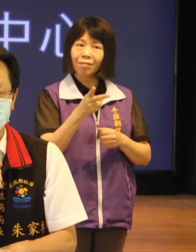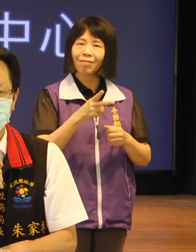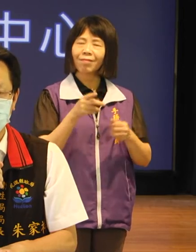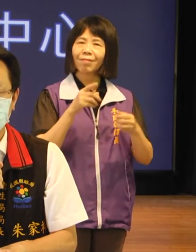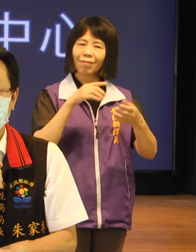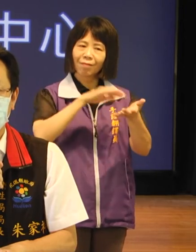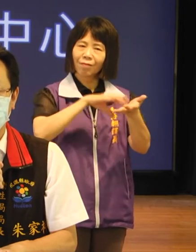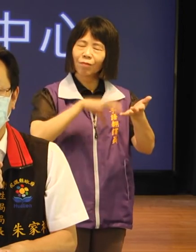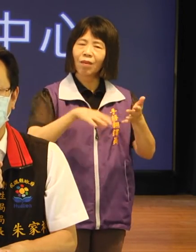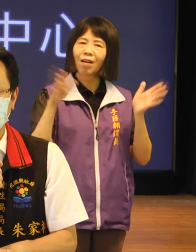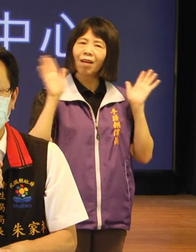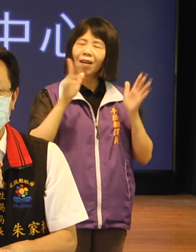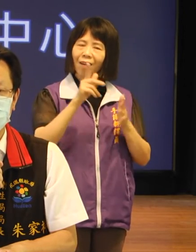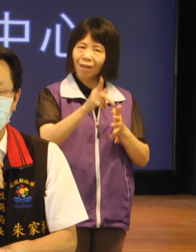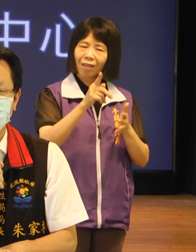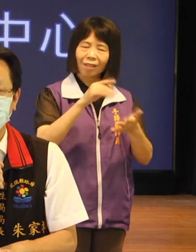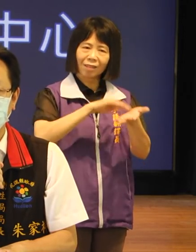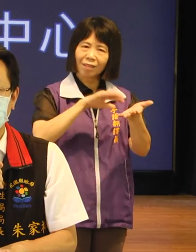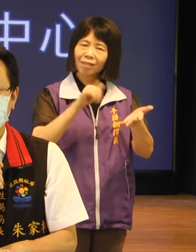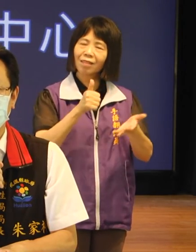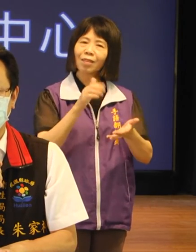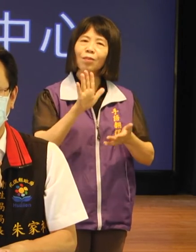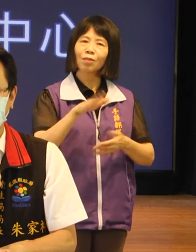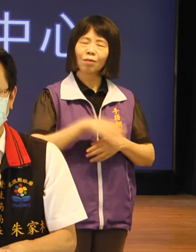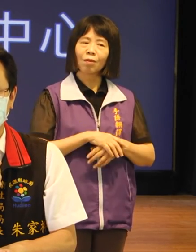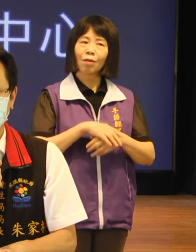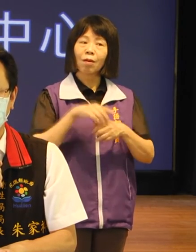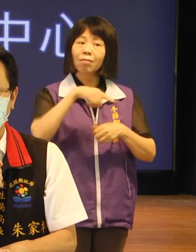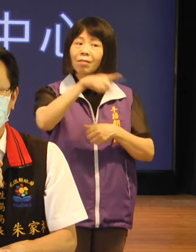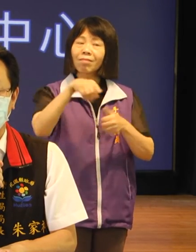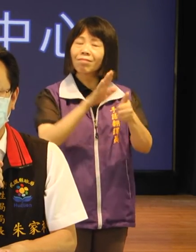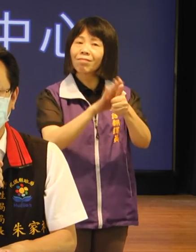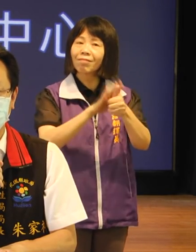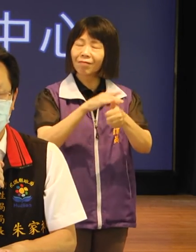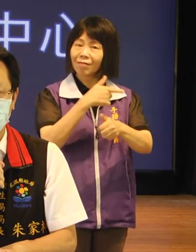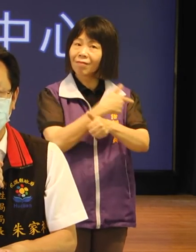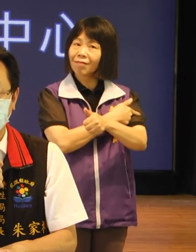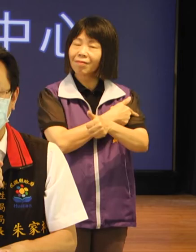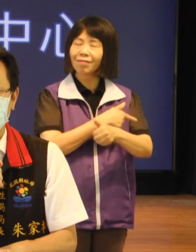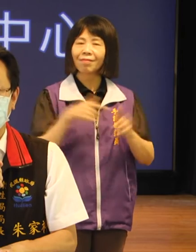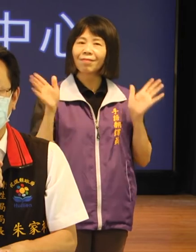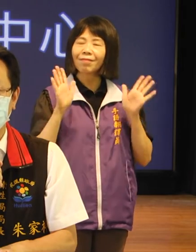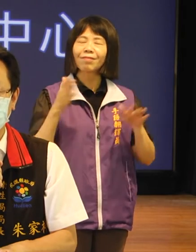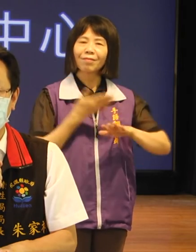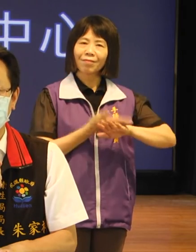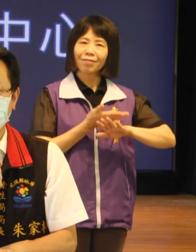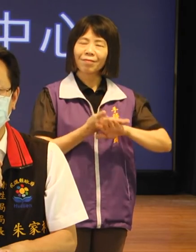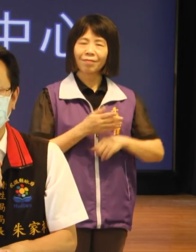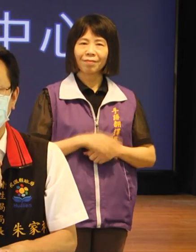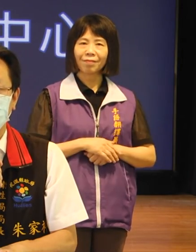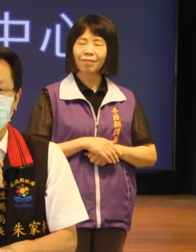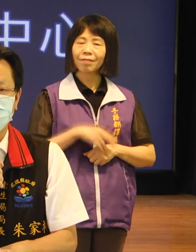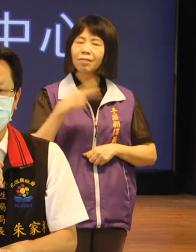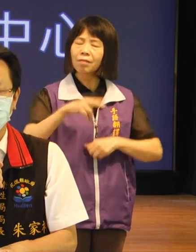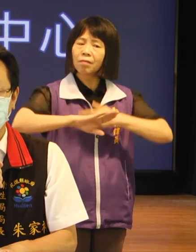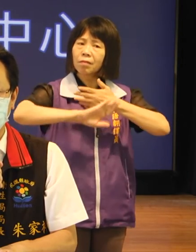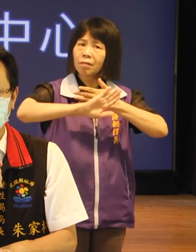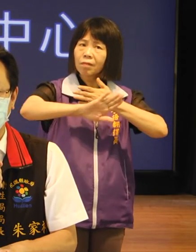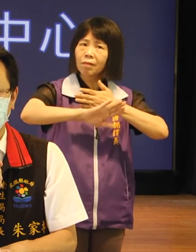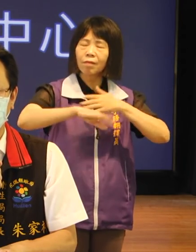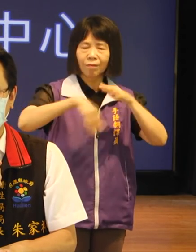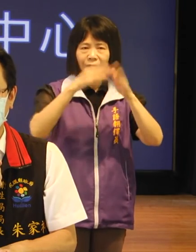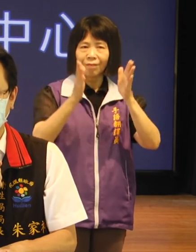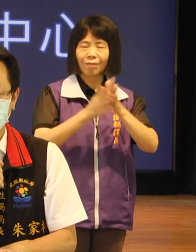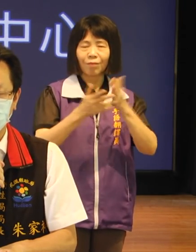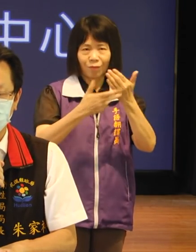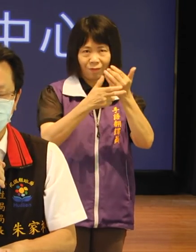科的主治医师，所以儿科医师来为我们的小朋友来做服务哈，我想是更好的哈。那其他的乡镇都是由我们卫生